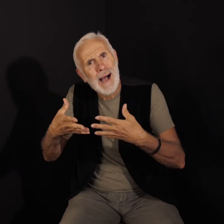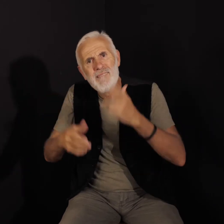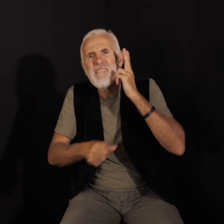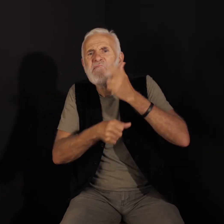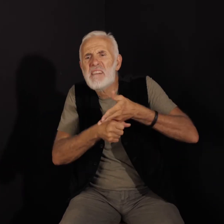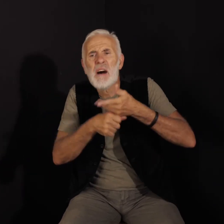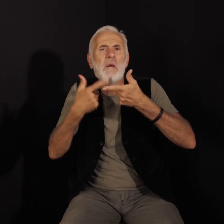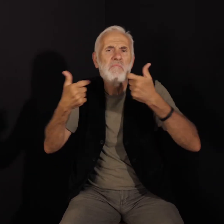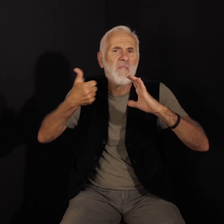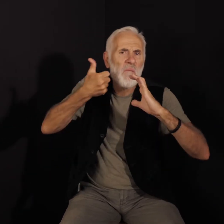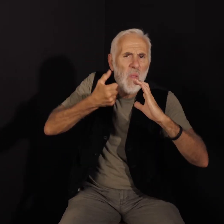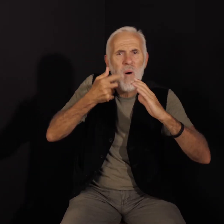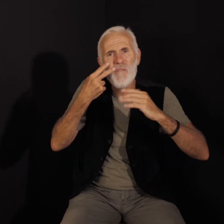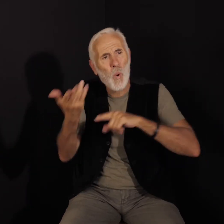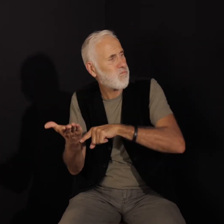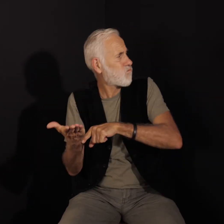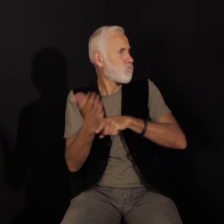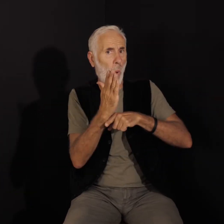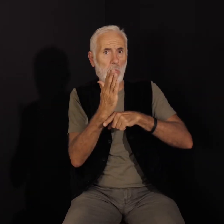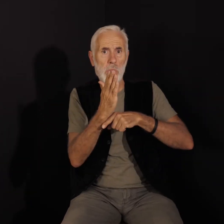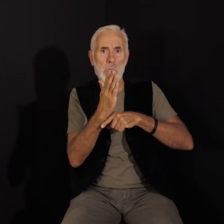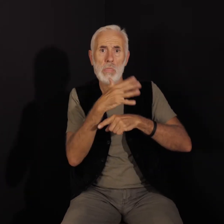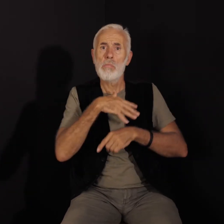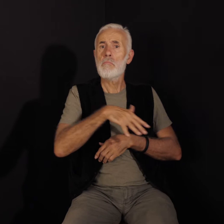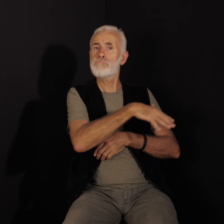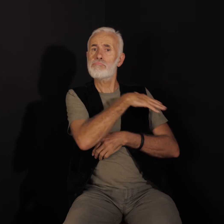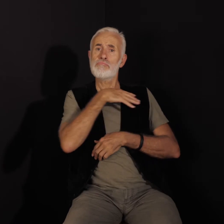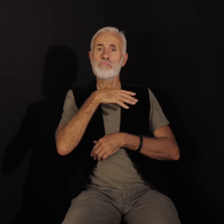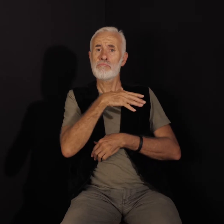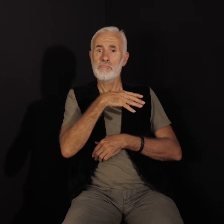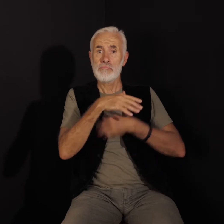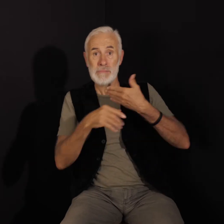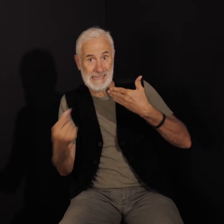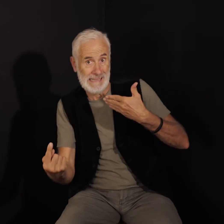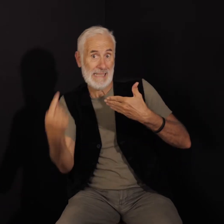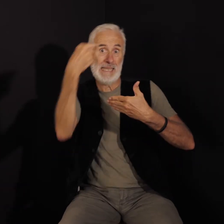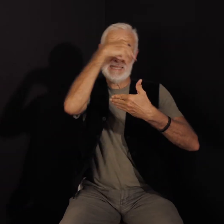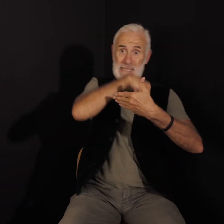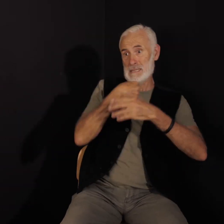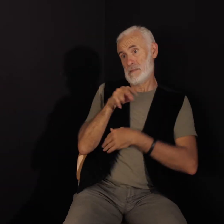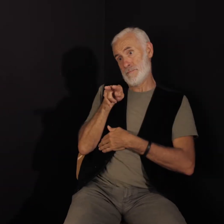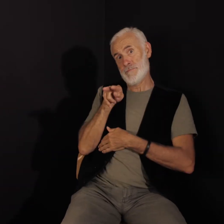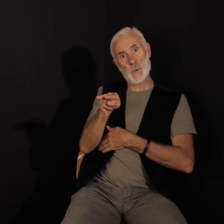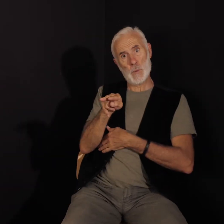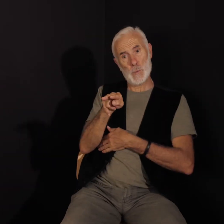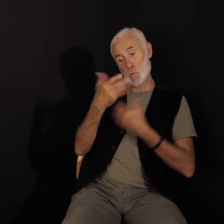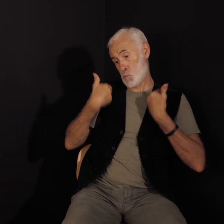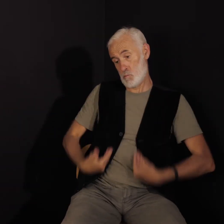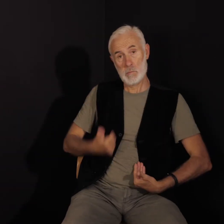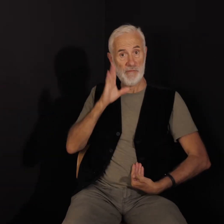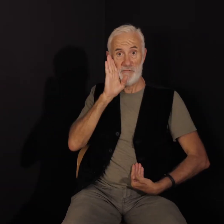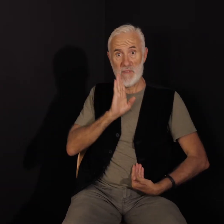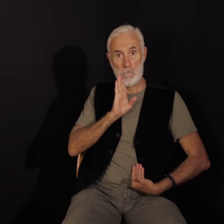aux personnes qui restent à distance de ces drames. Donc les gens qui, comme nous,